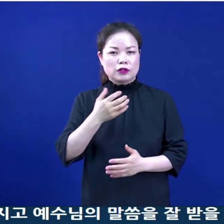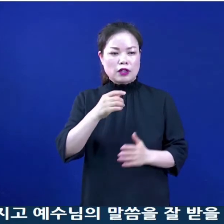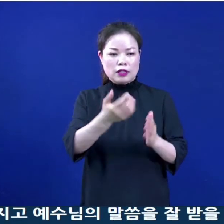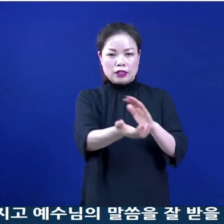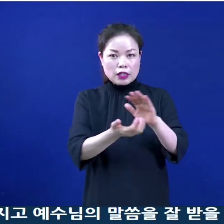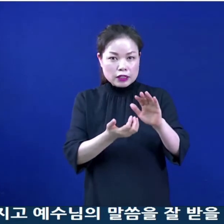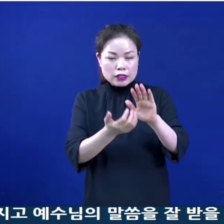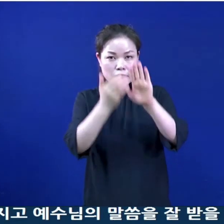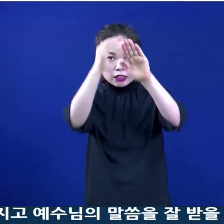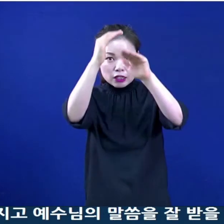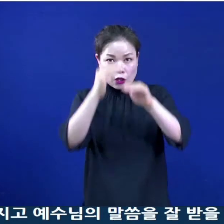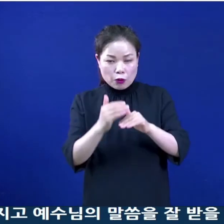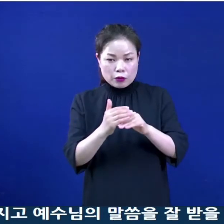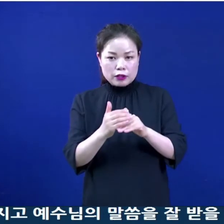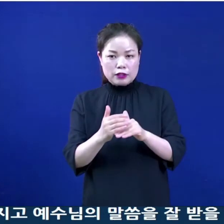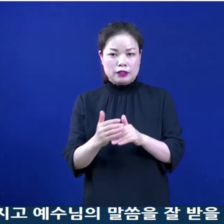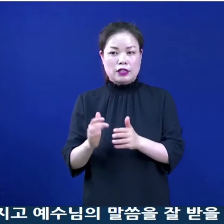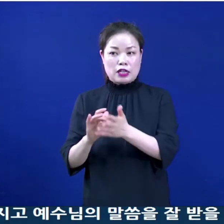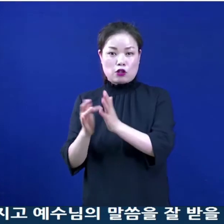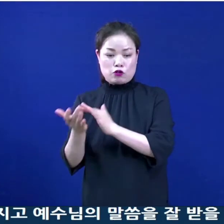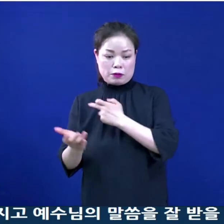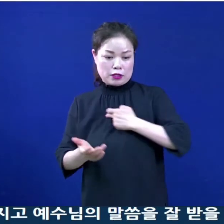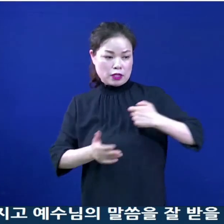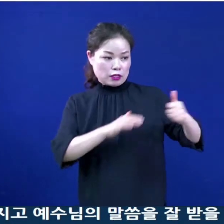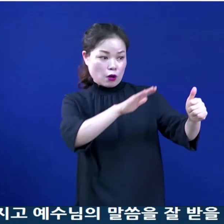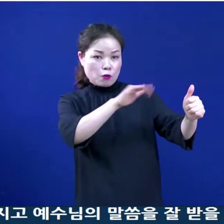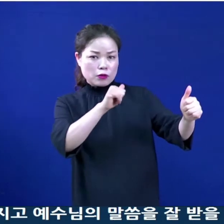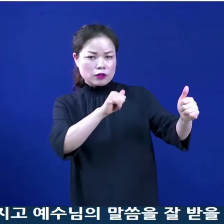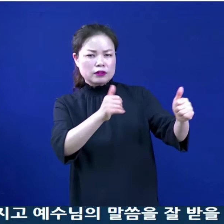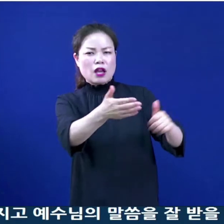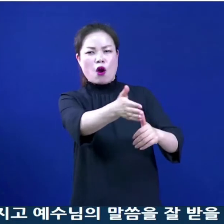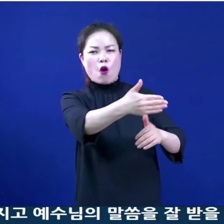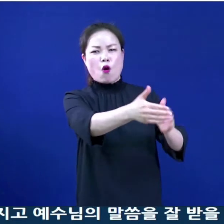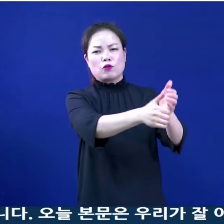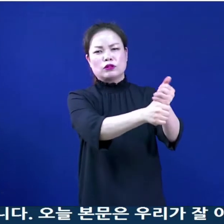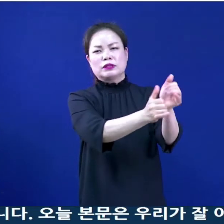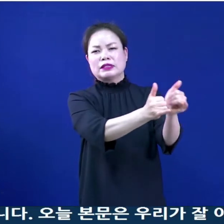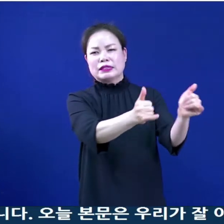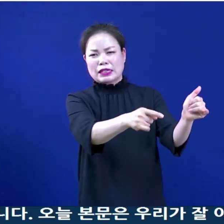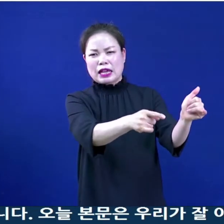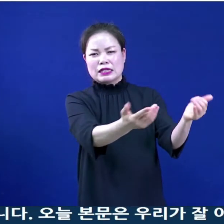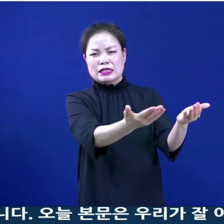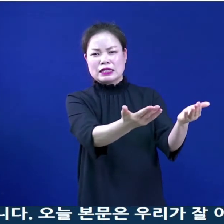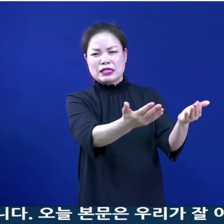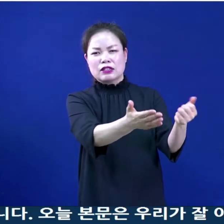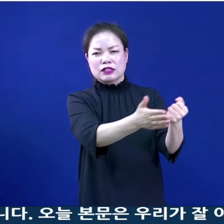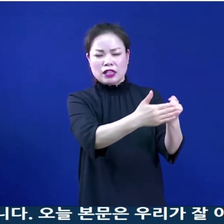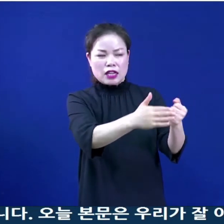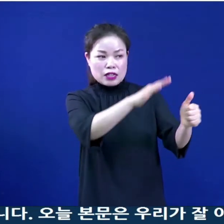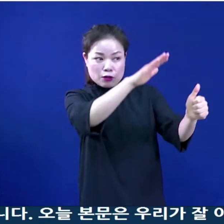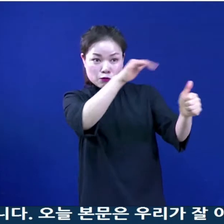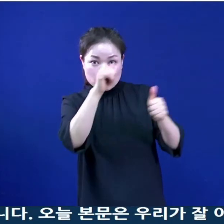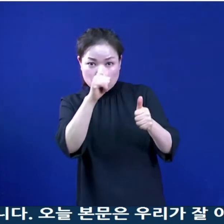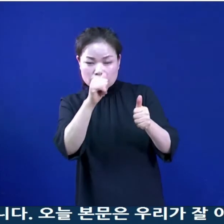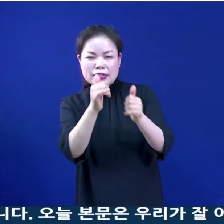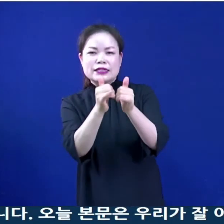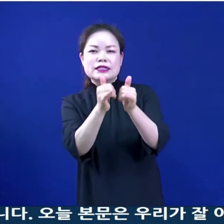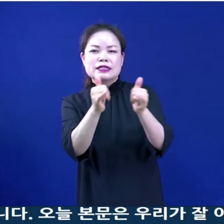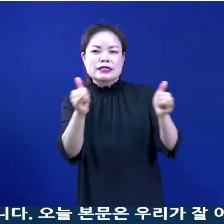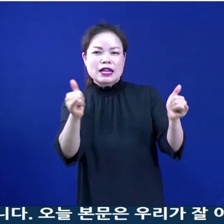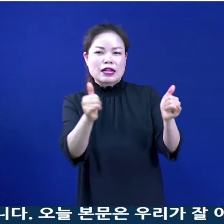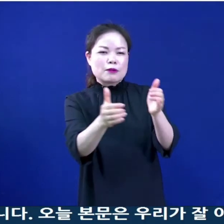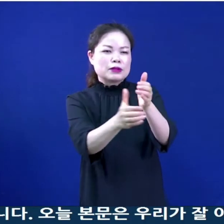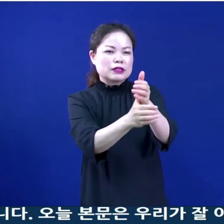보면 예수님께서 제자들을 부르시면서 그들이 어부였기 때문에 특별히 어부인 제자들을 부르면서 사람